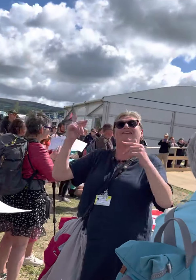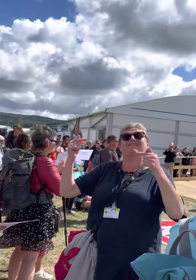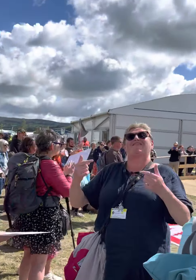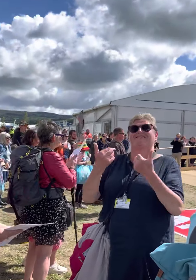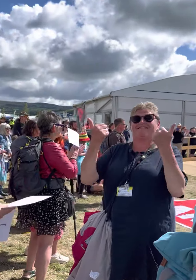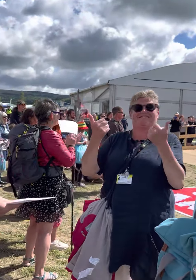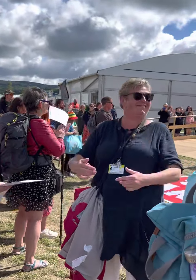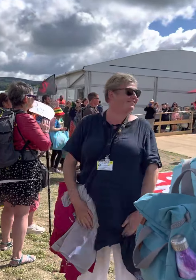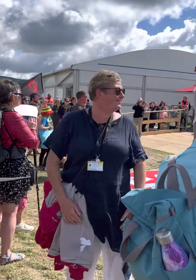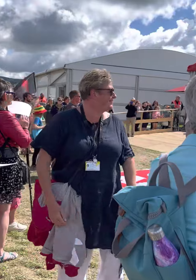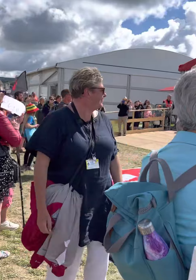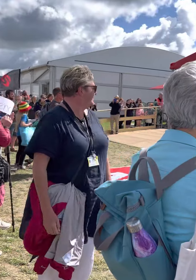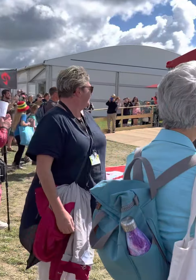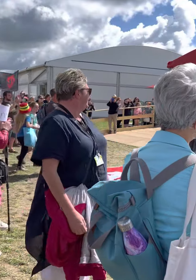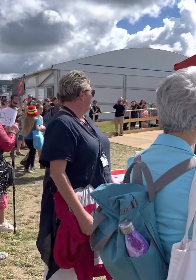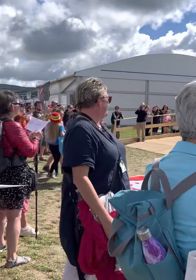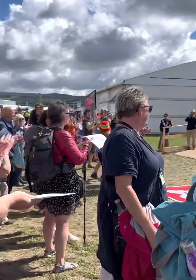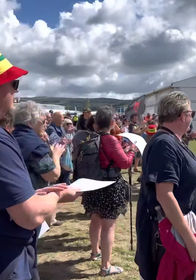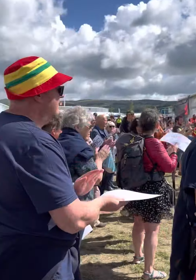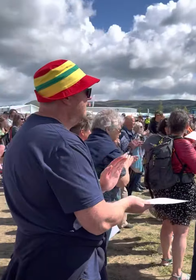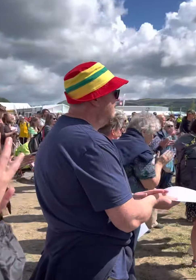Eisteddfod.